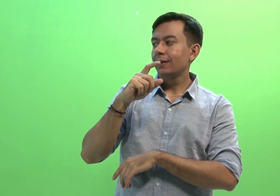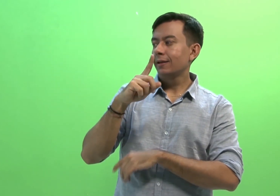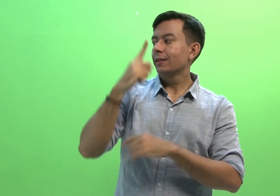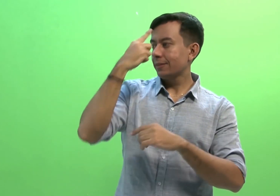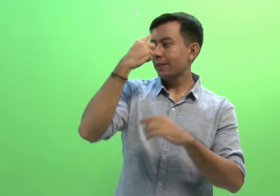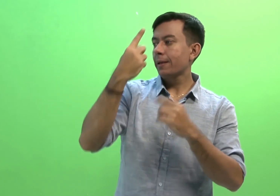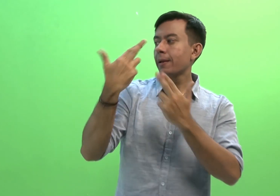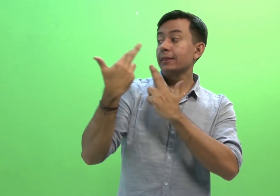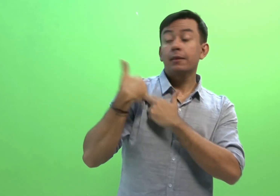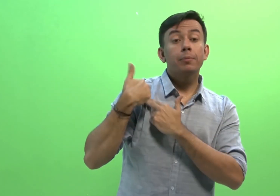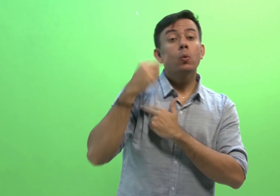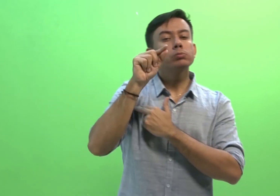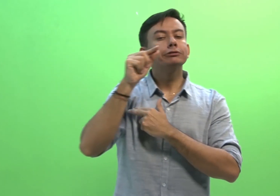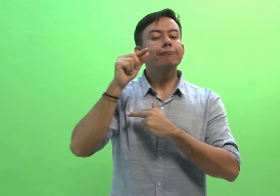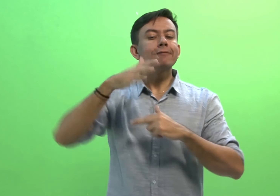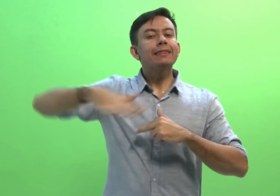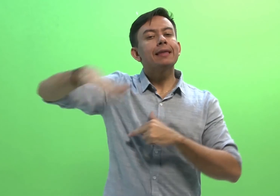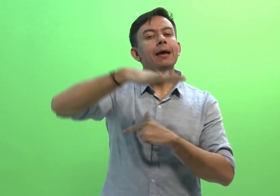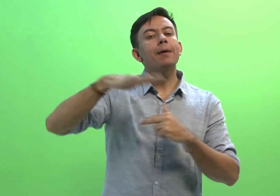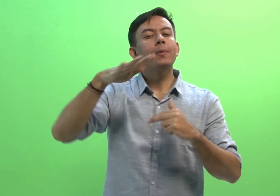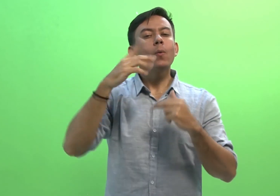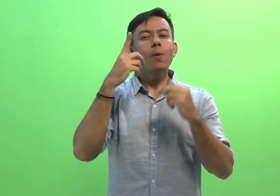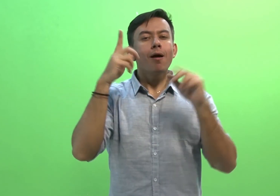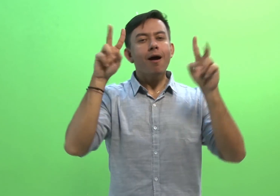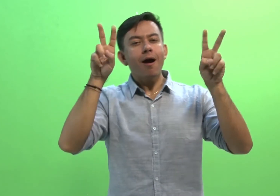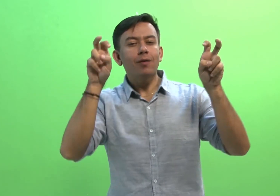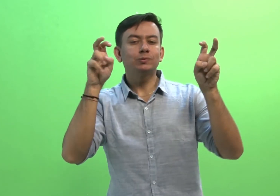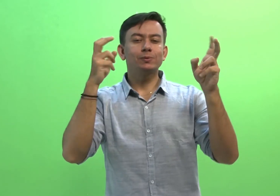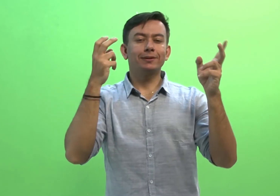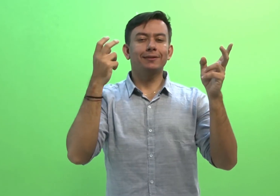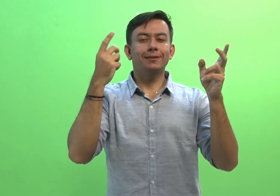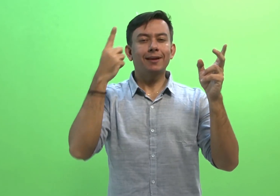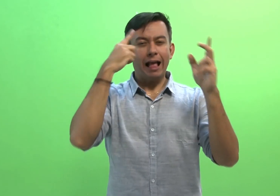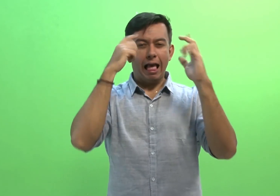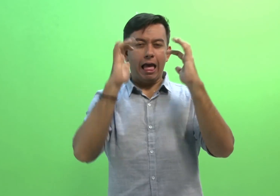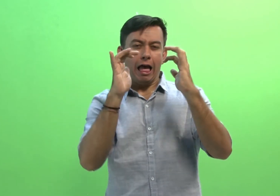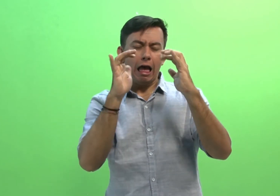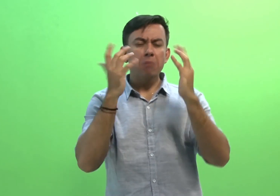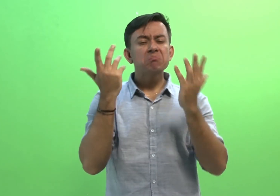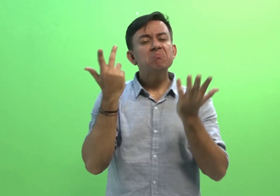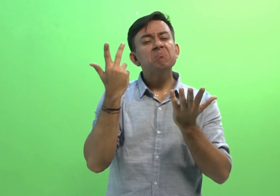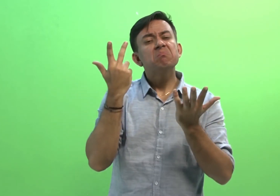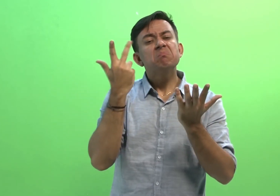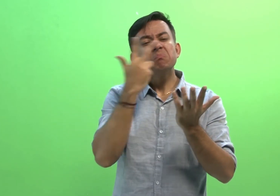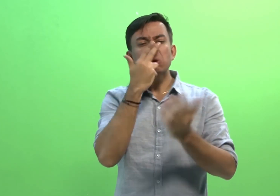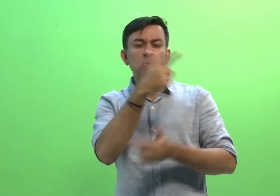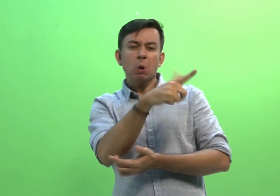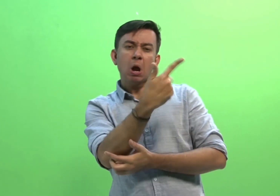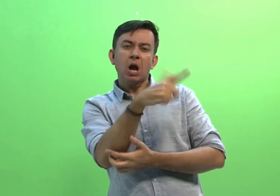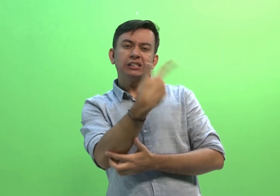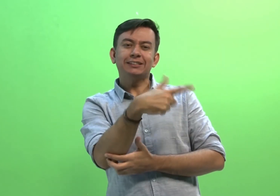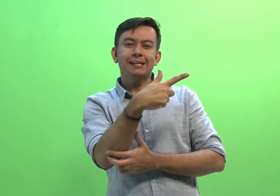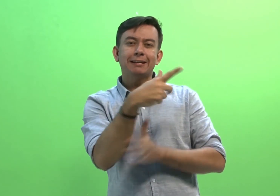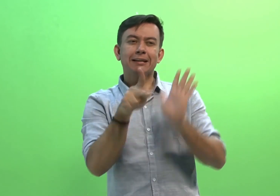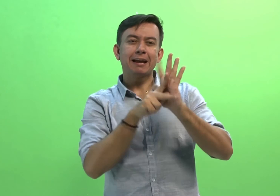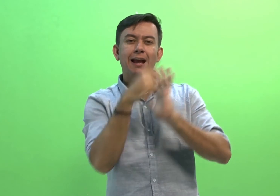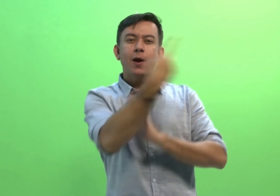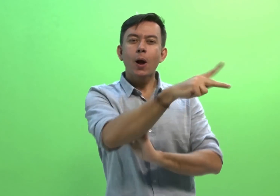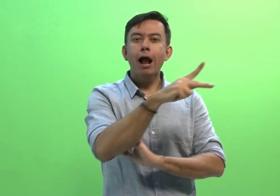a responsabilidade, como a língua ela é visual, acredita-se que não tem uma relação com o outro